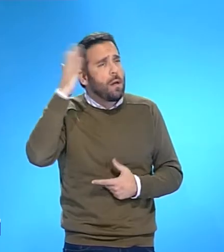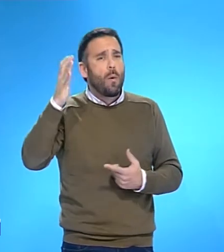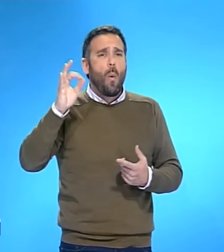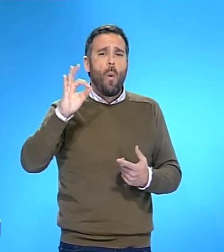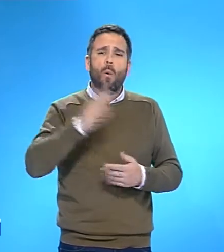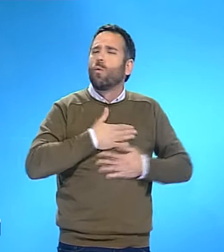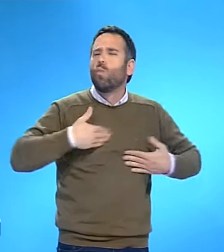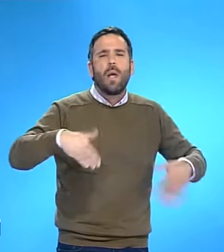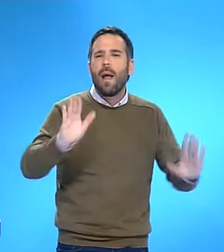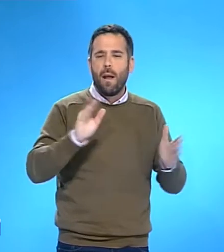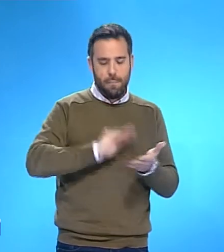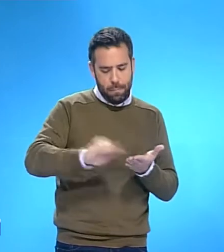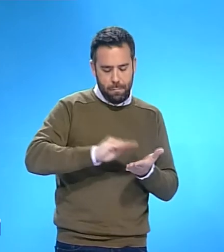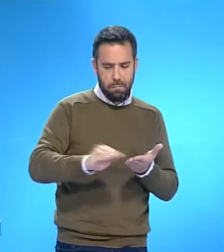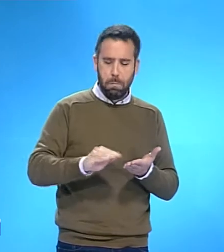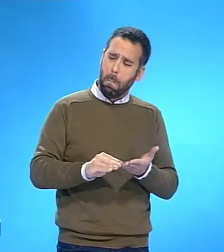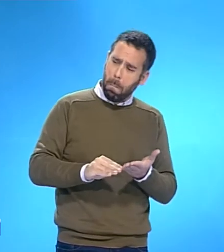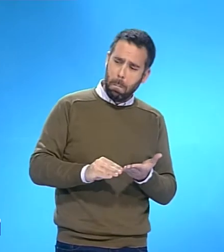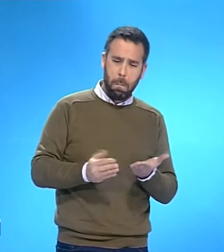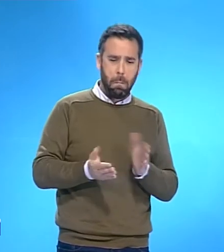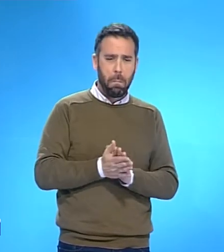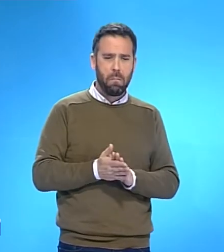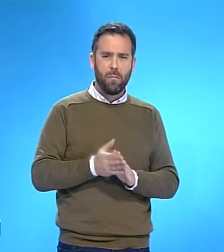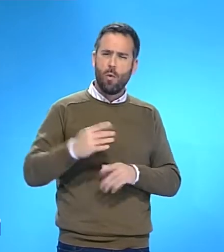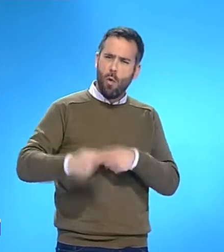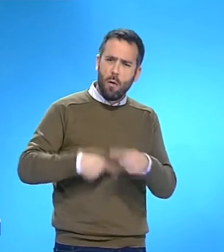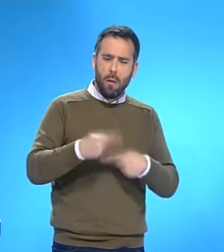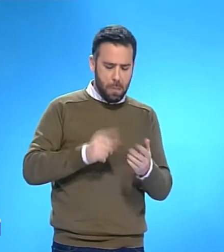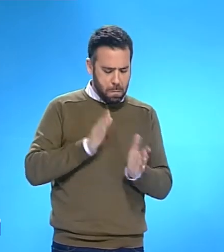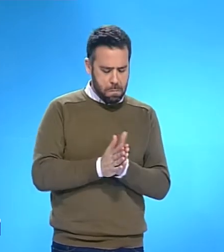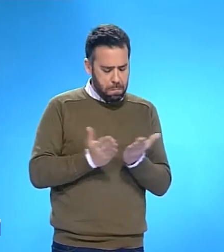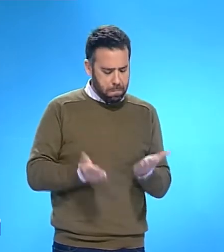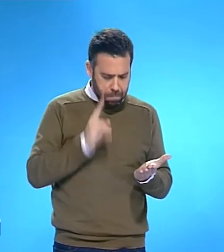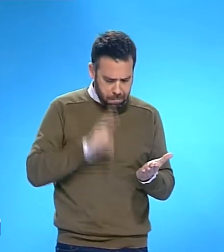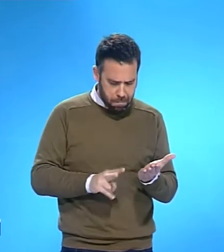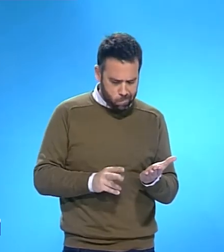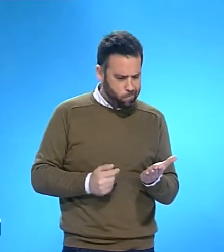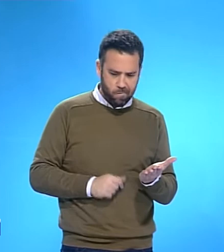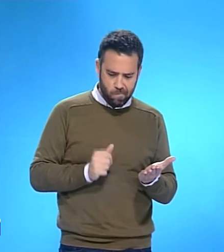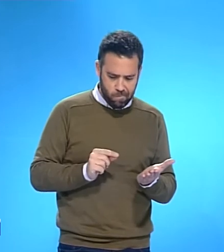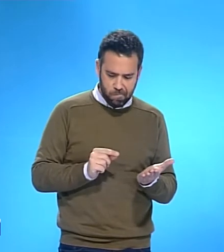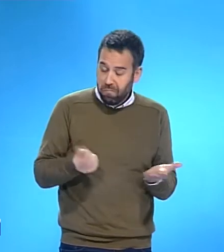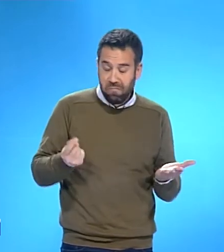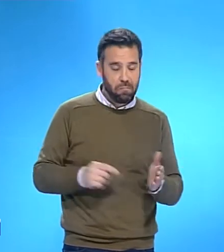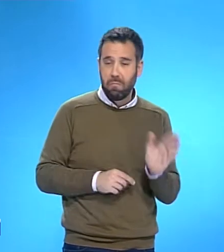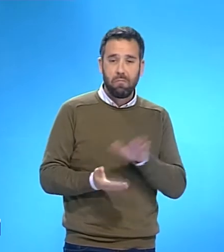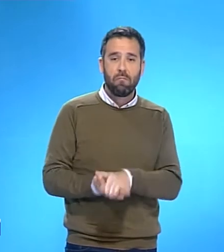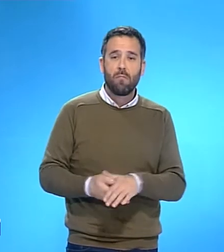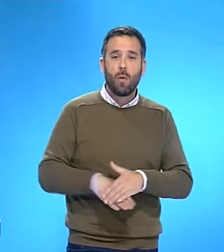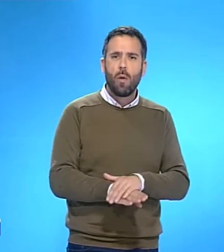que le pasaban, o sus sueños, o lo que él quisiera. Pasaron muchos días, lo miraba, pero no sabía cómo empezar,